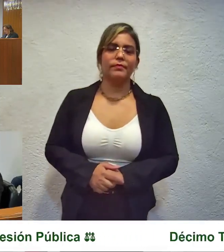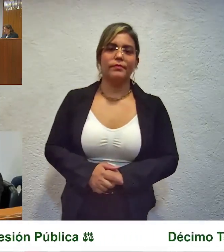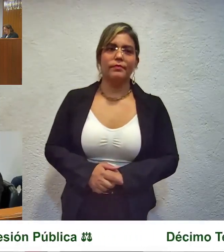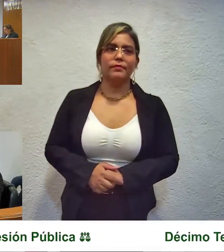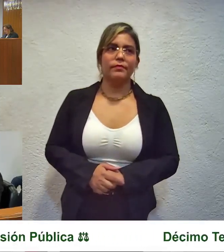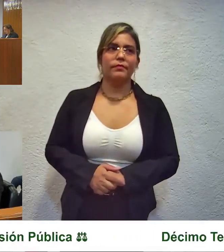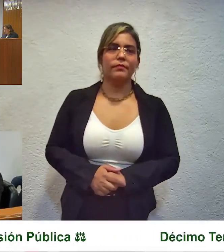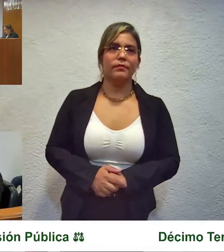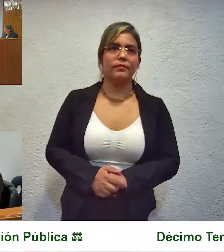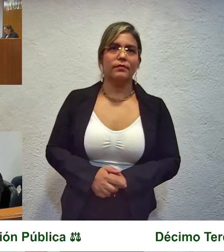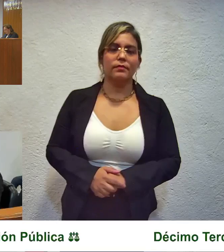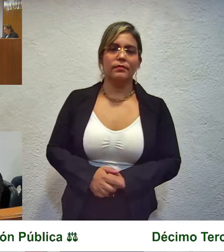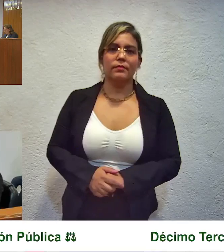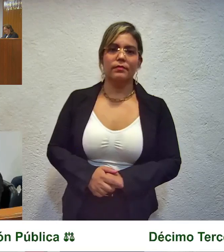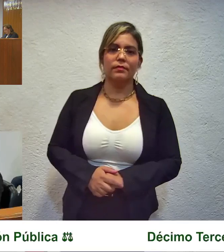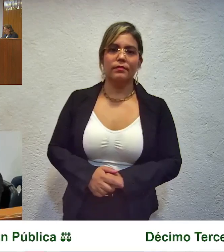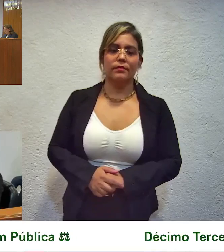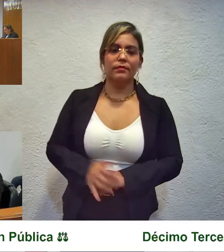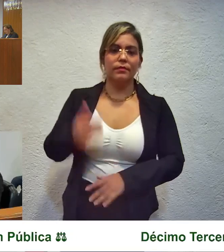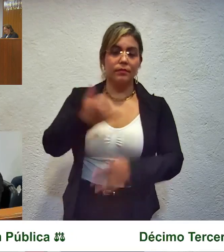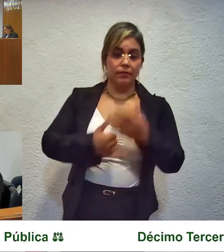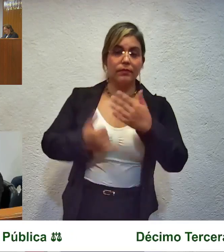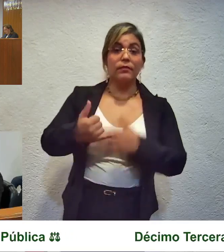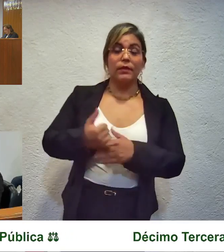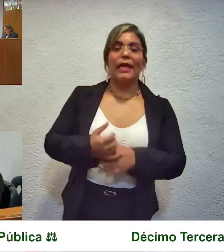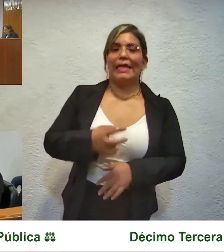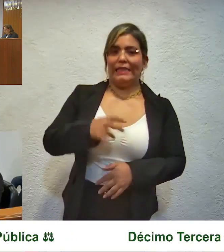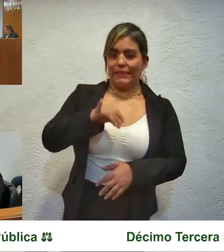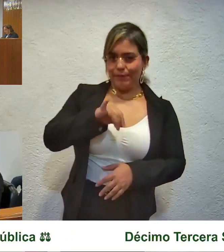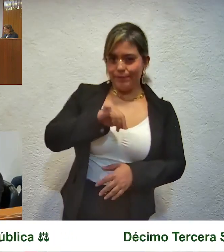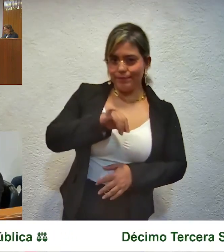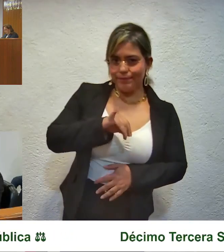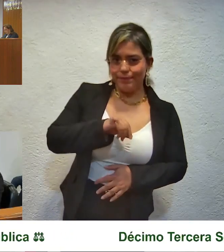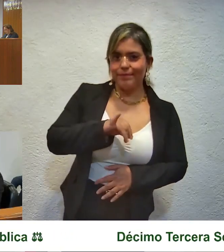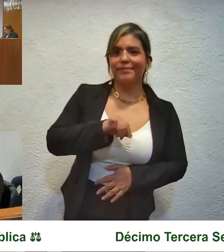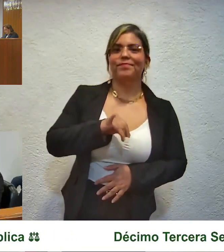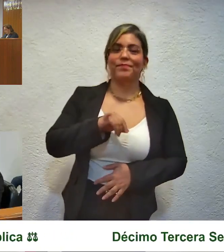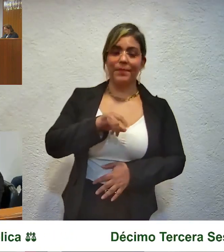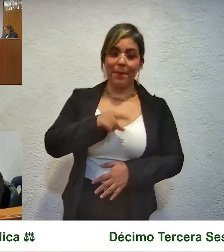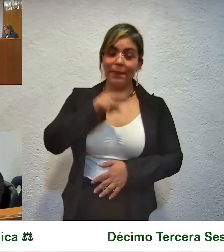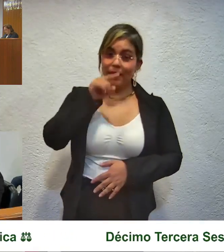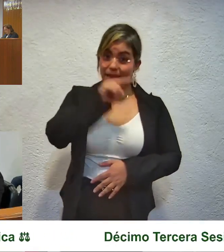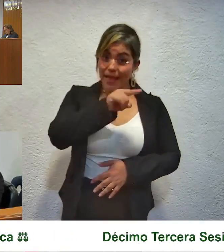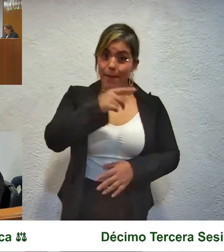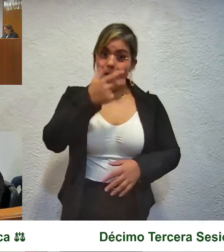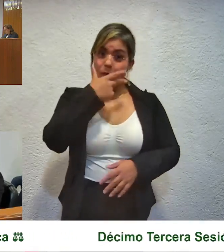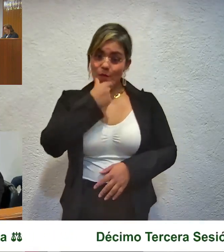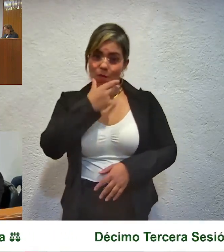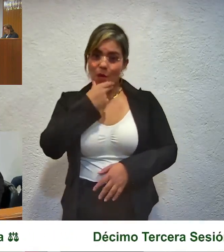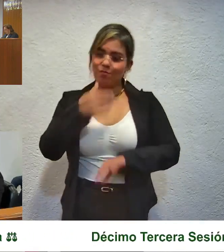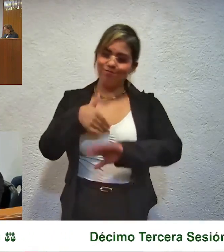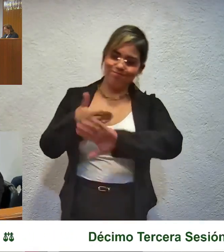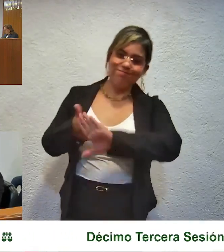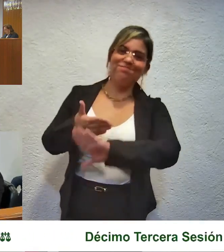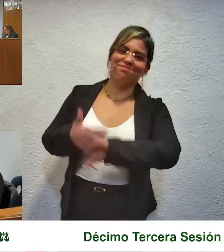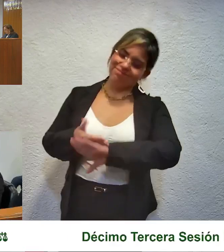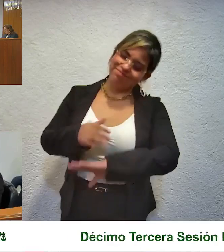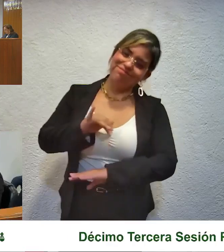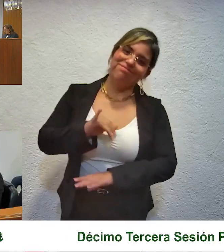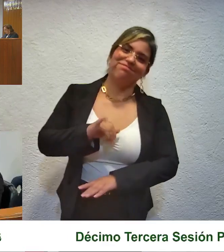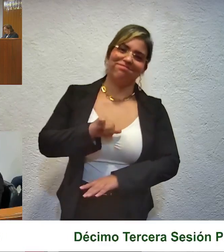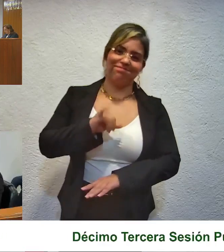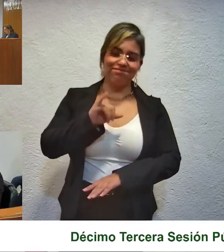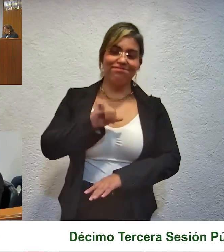Del estudio realizado, el proyecto concluye que sí se acredita la infracción denunciada. Lo anterior, porque las manifestaciones